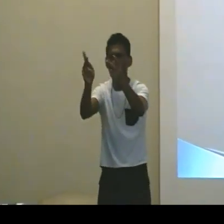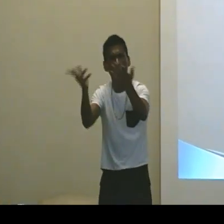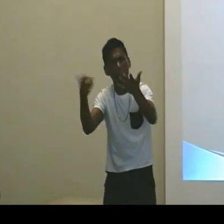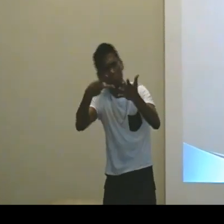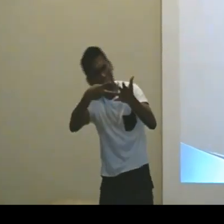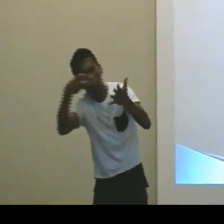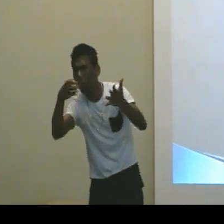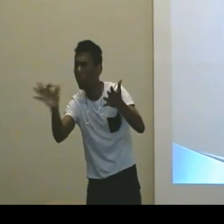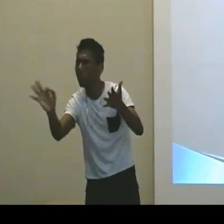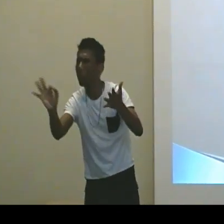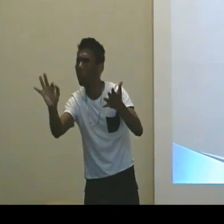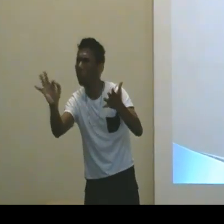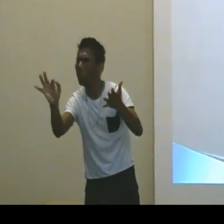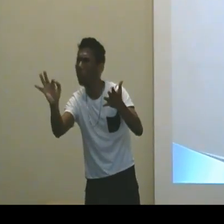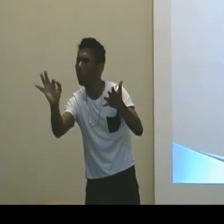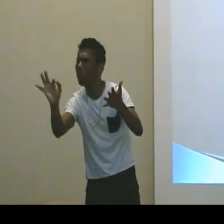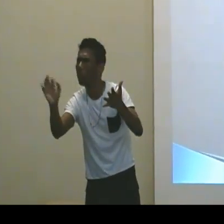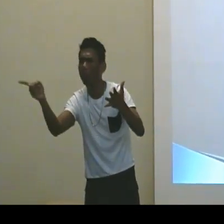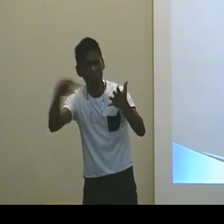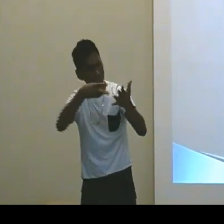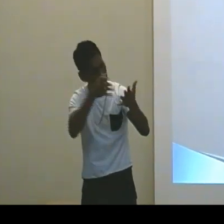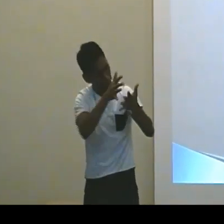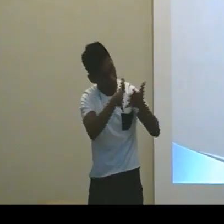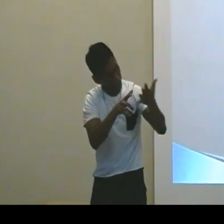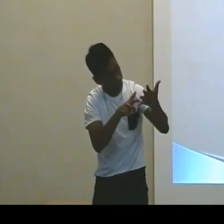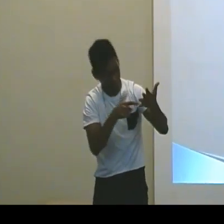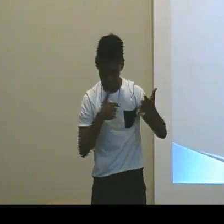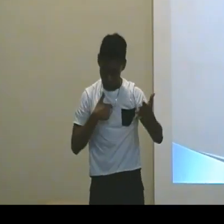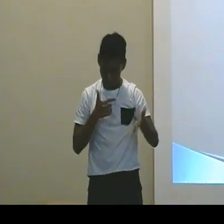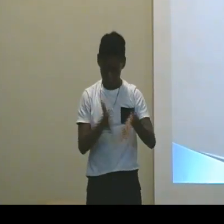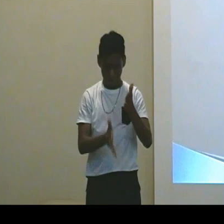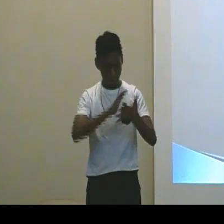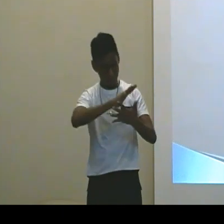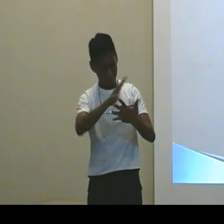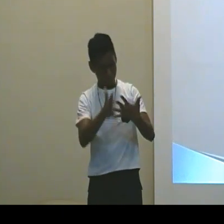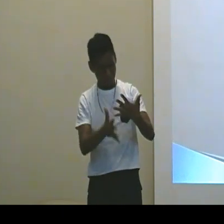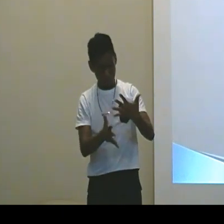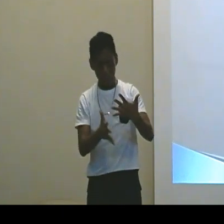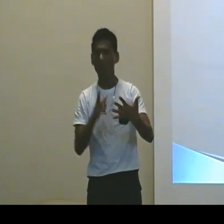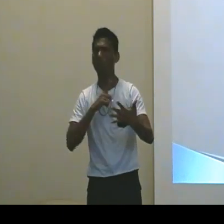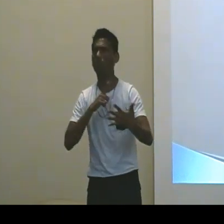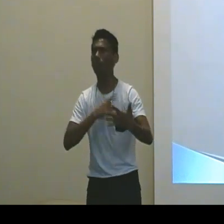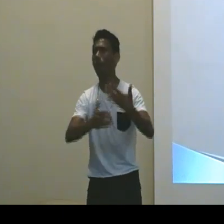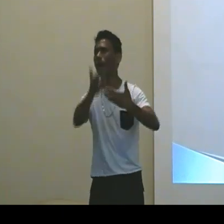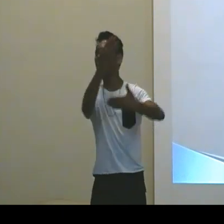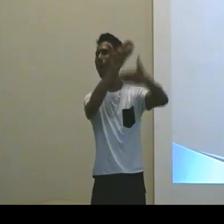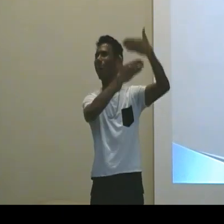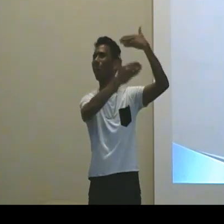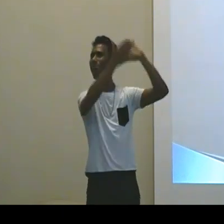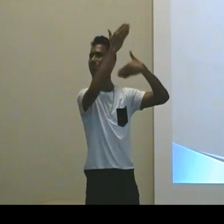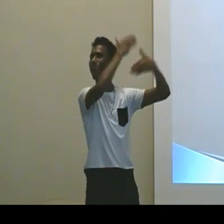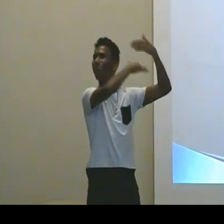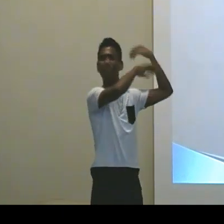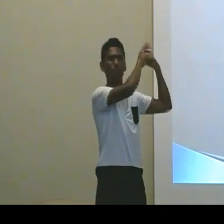nós conversamos com a língua de sinais e talvez a gente não tenha percebido essas coisas, né? Sabe que usa a língua de